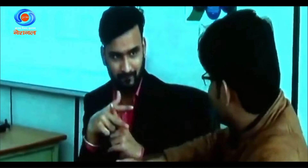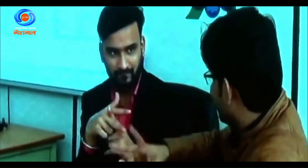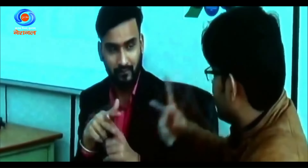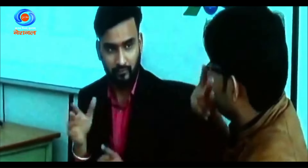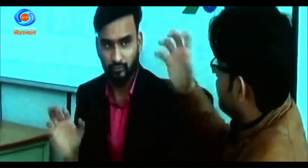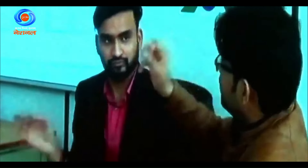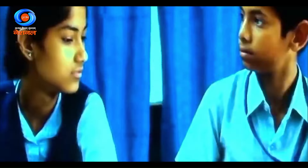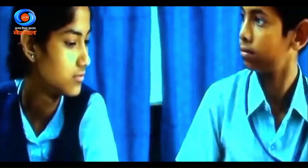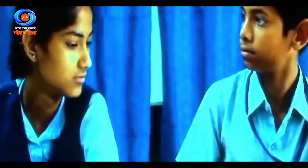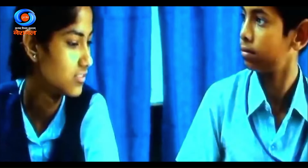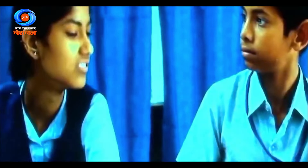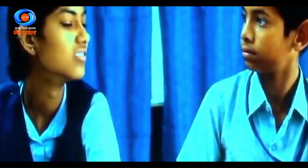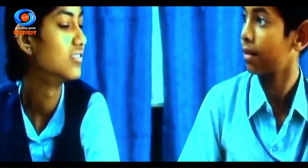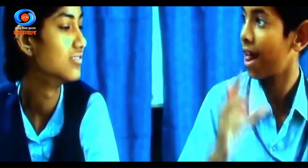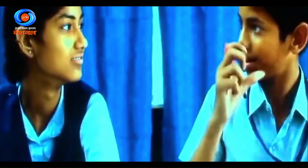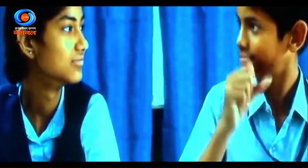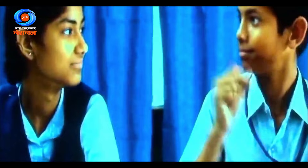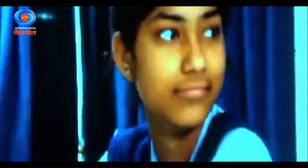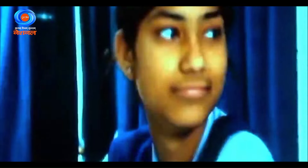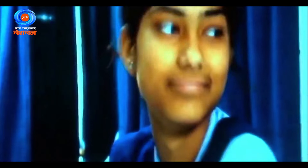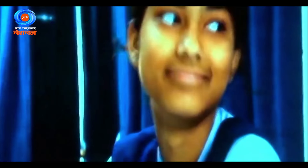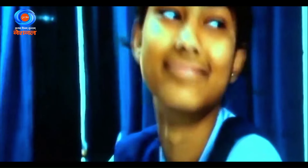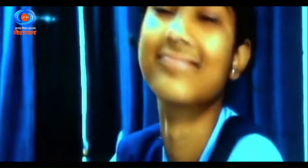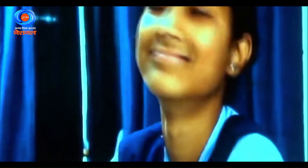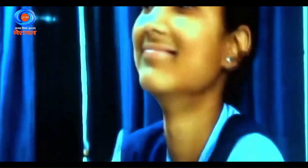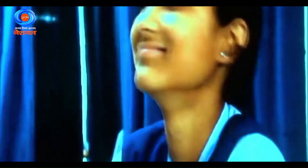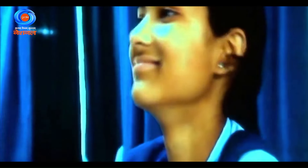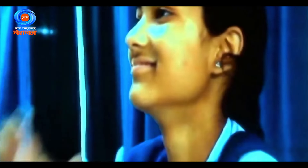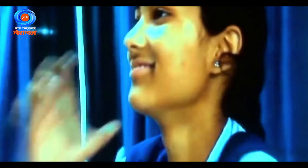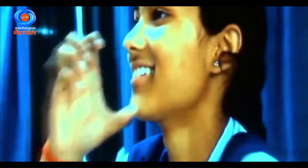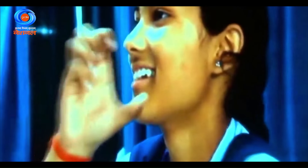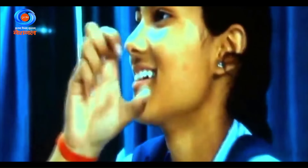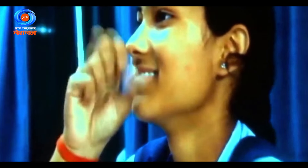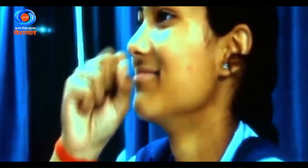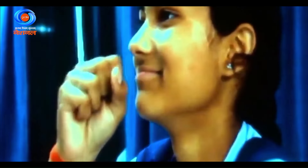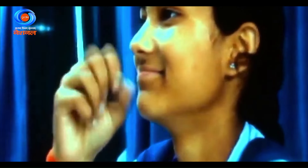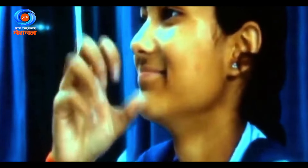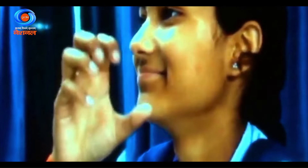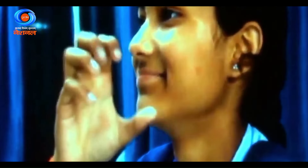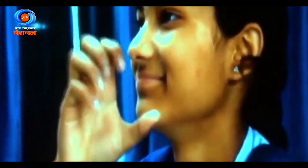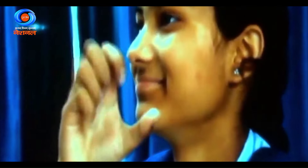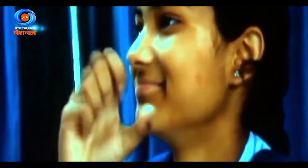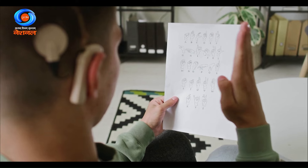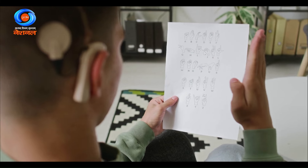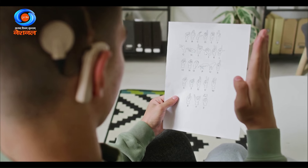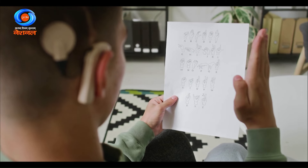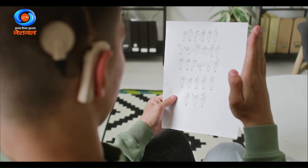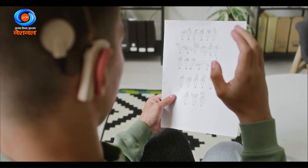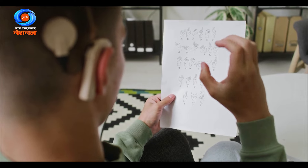चाहे वो शब्दों से हो या इशारों से, क्योंकि संवाद से ही बनती है इंसानियत की असली तस्वीर। सांकेतिक